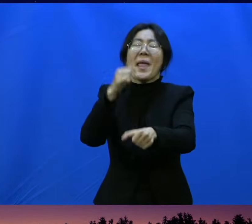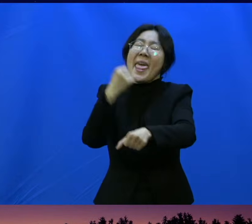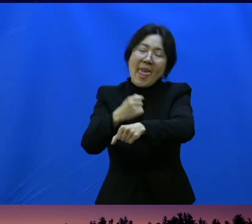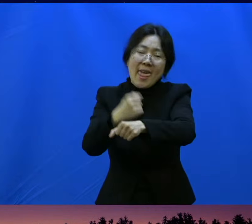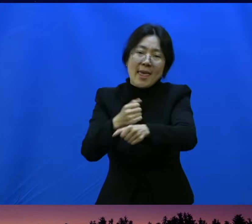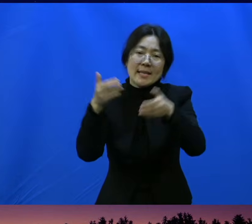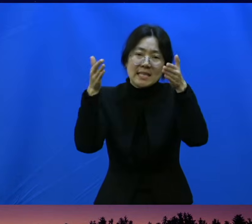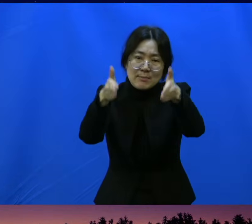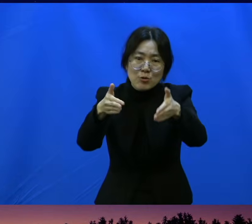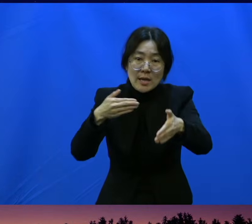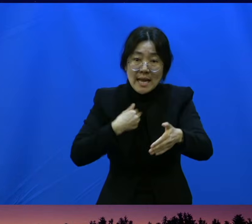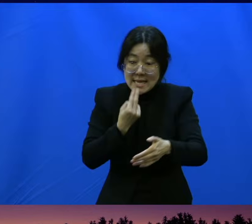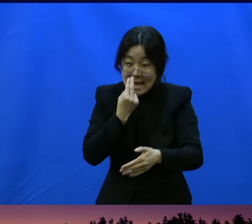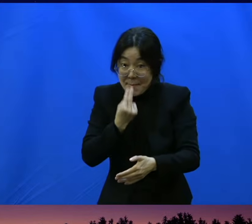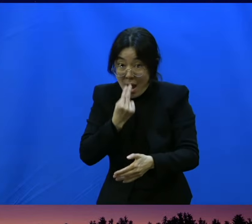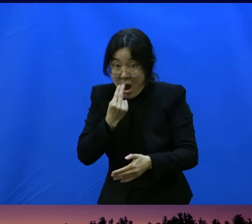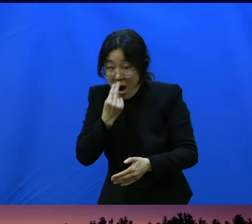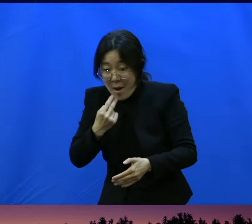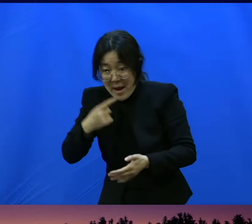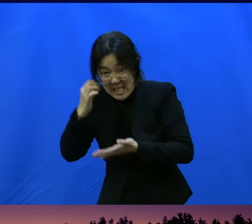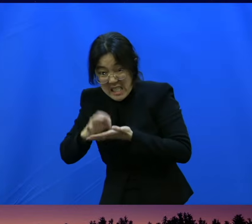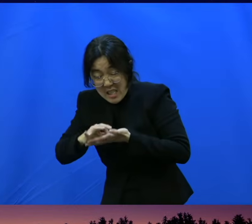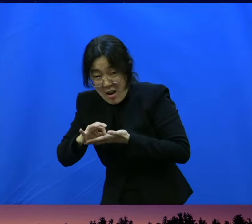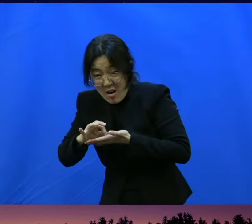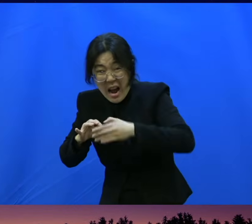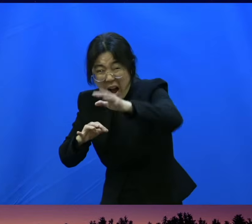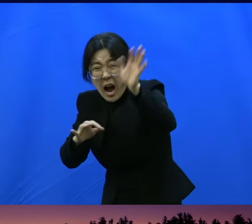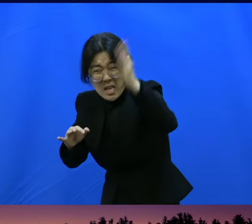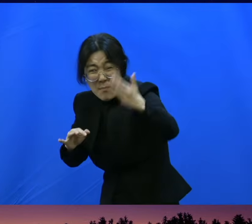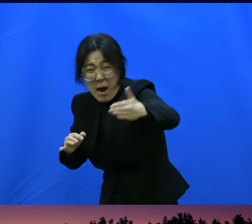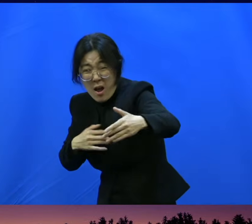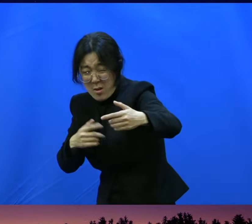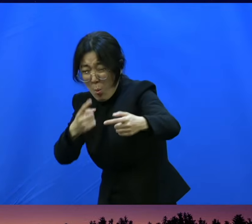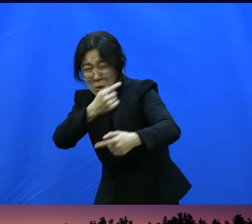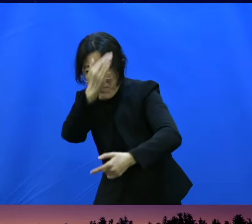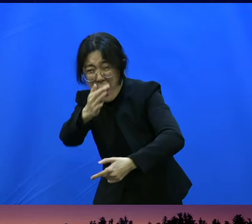하나님께서 그에게 필요한 사람들을 붙여주기 시작하는 거예요.